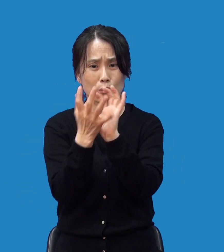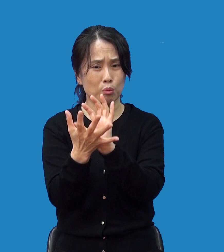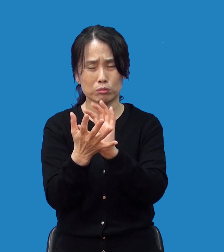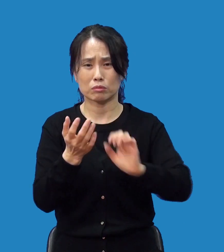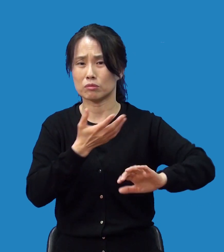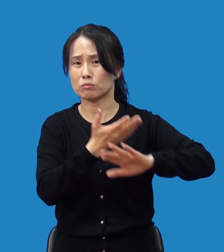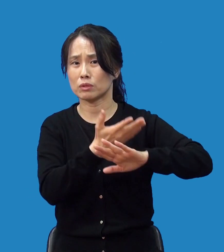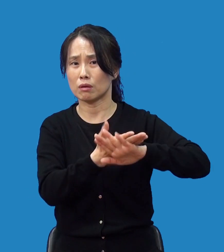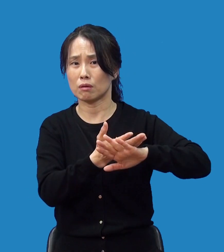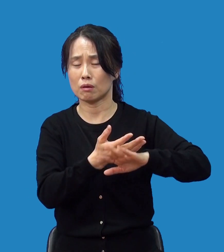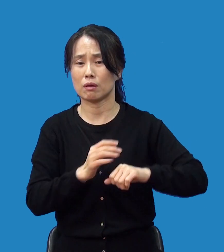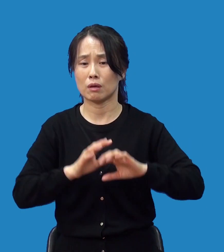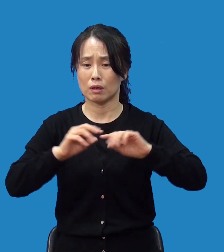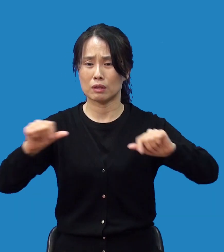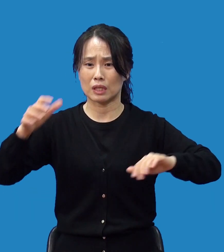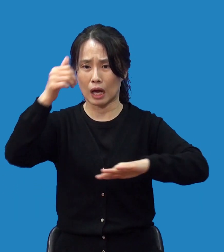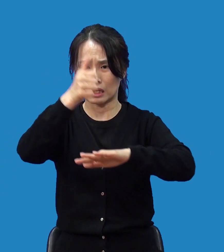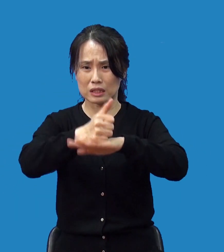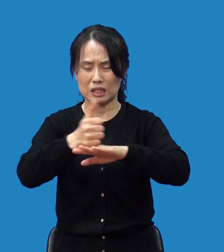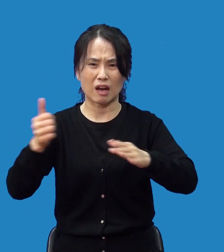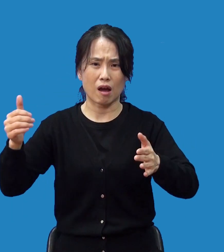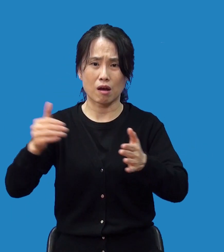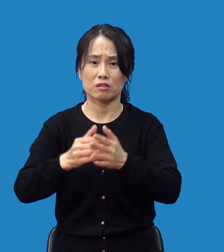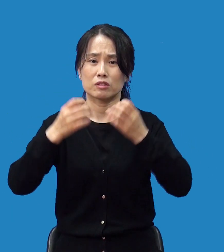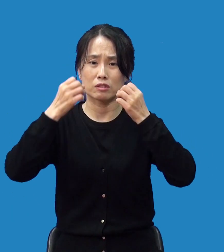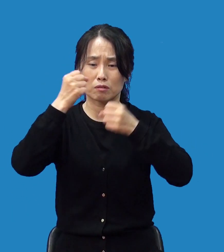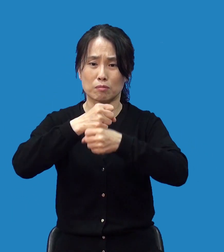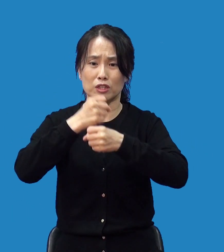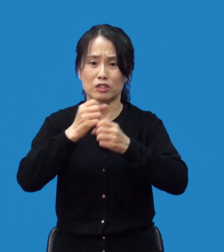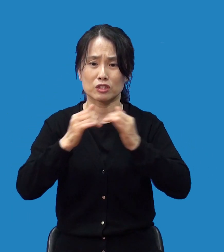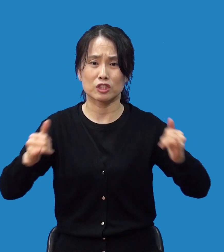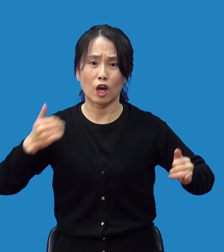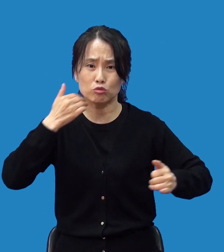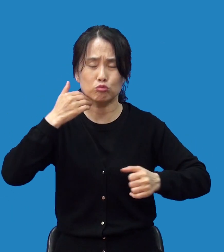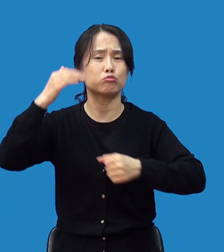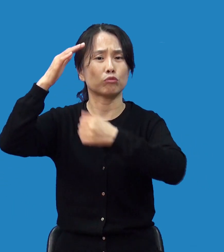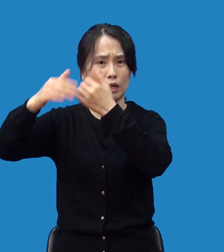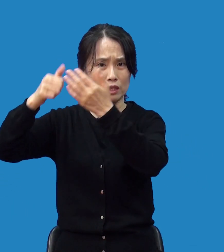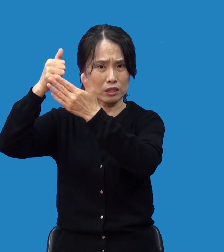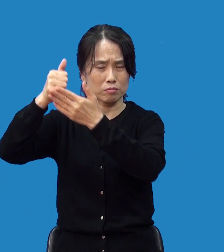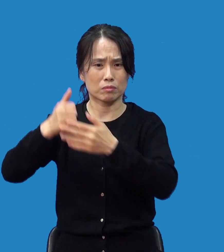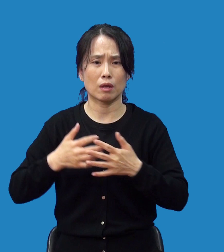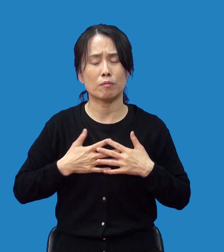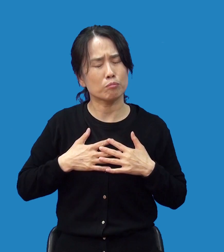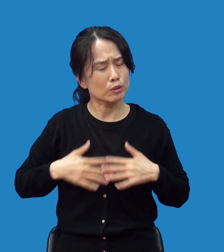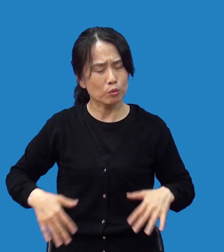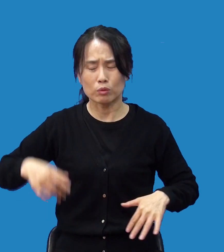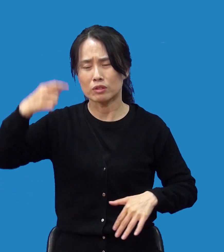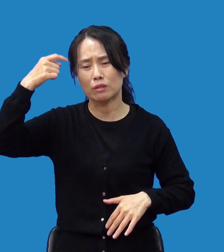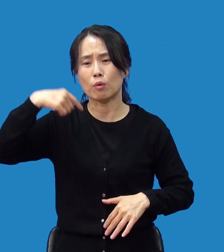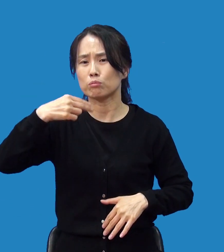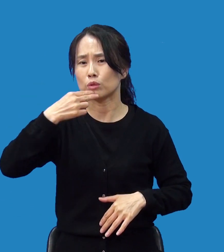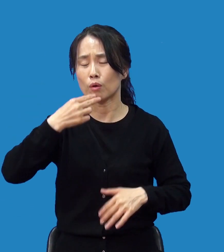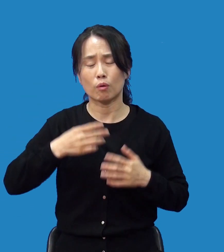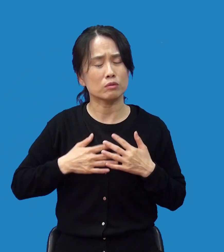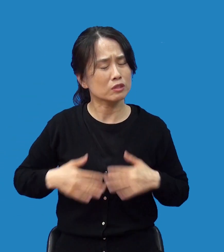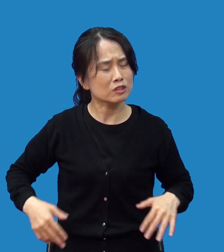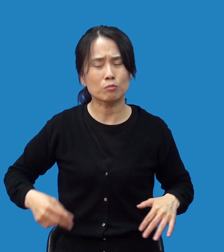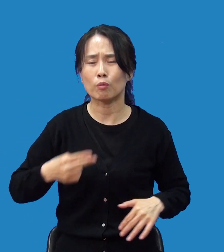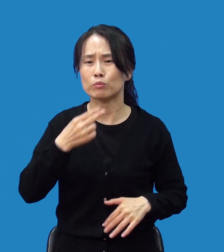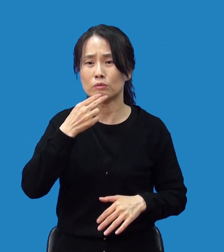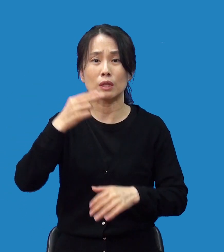아니다. 땅끝까지 창조한 분이시다. 그는 피곤을 느끼지 않으신다. 지칠 줄을